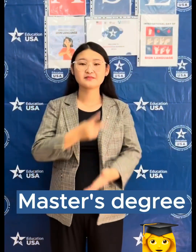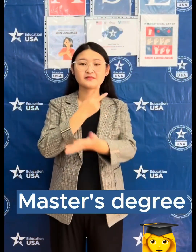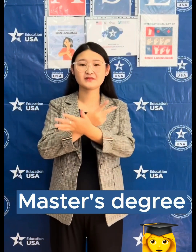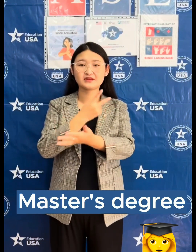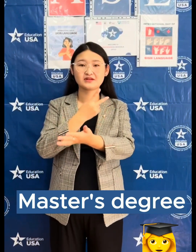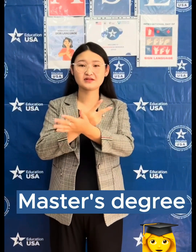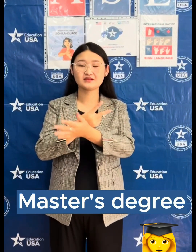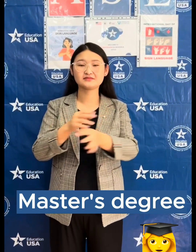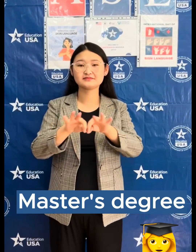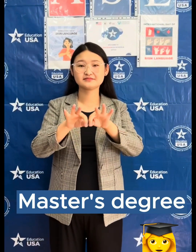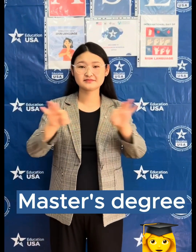Мастер.